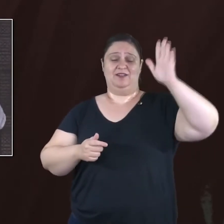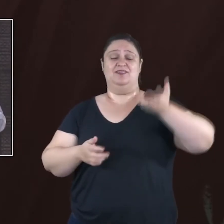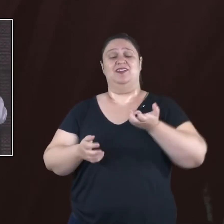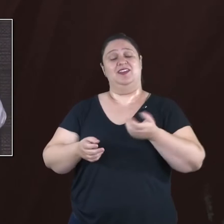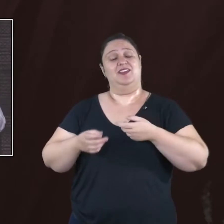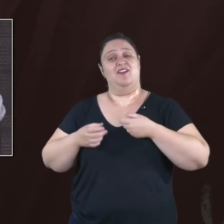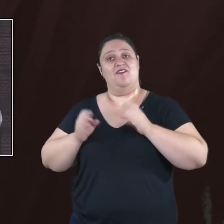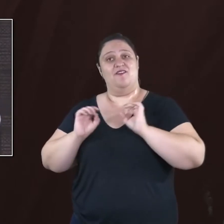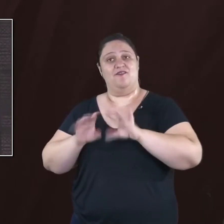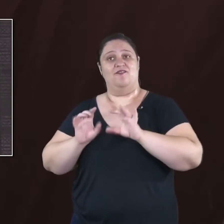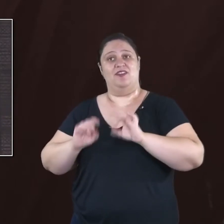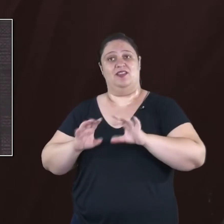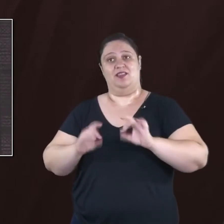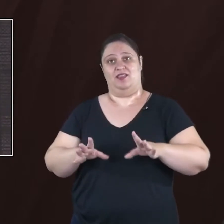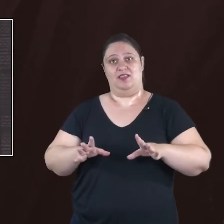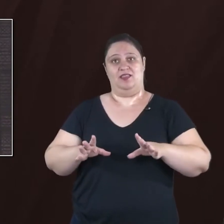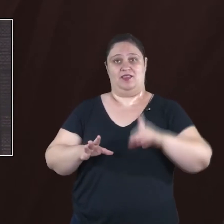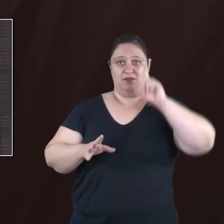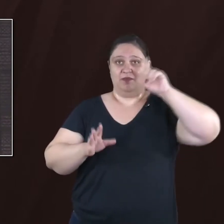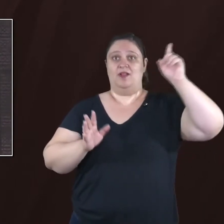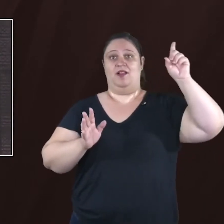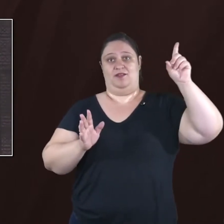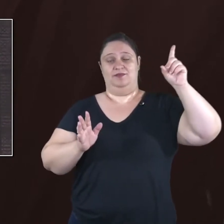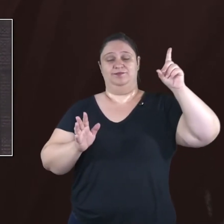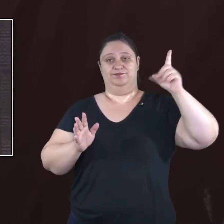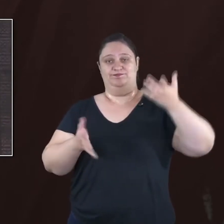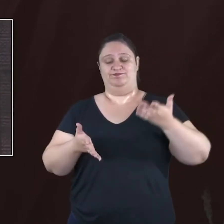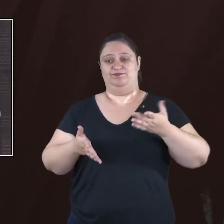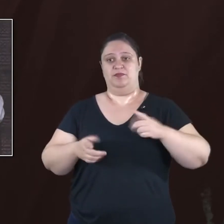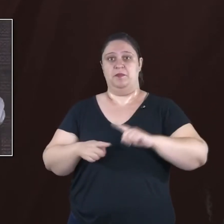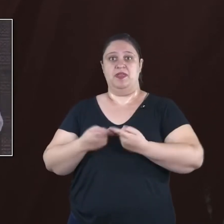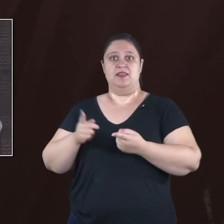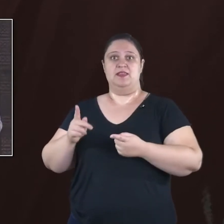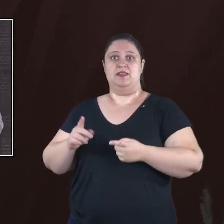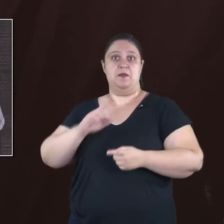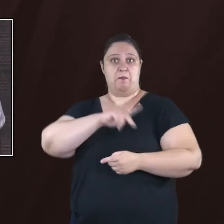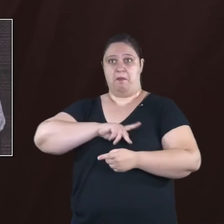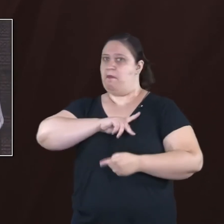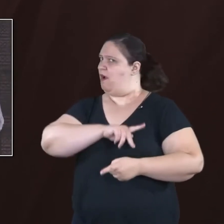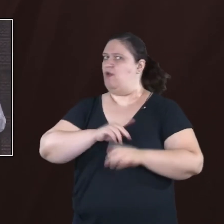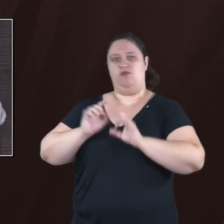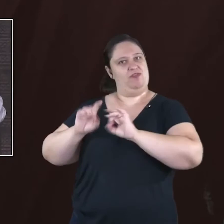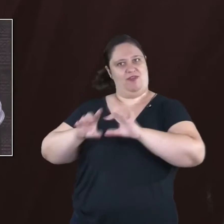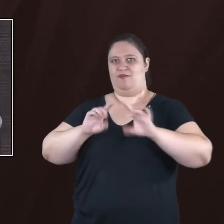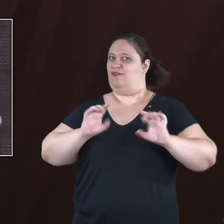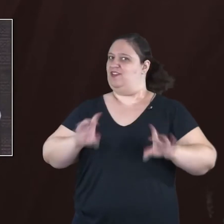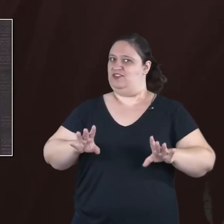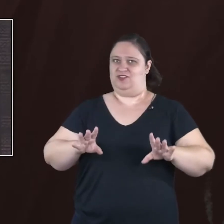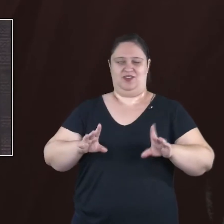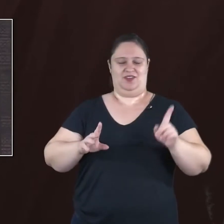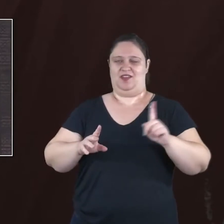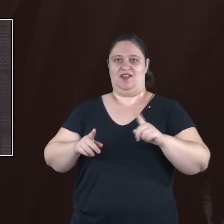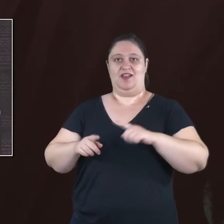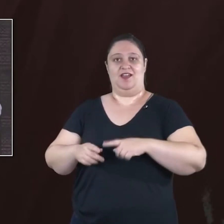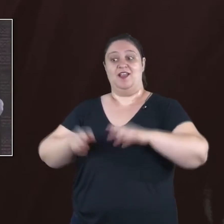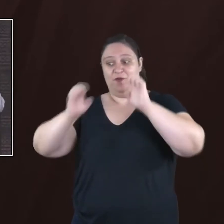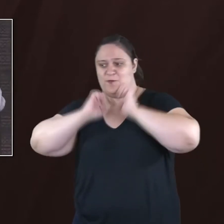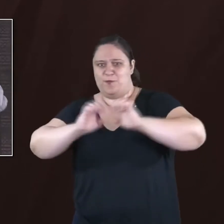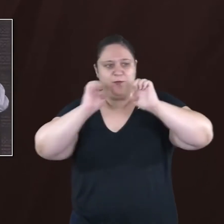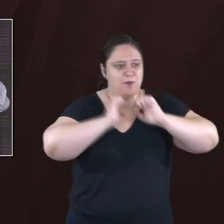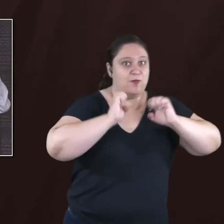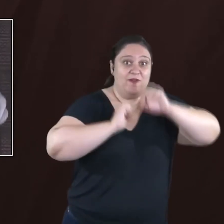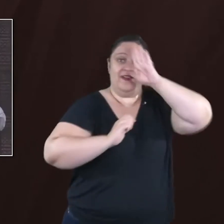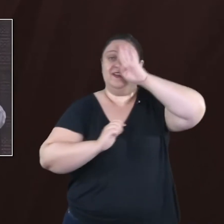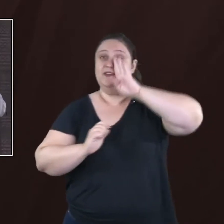irmãos, Paulo não mercadejava a palavra de Deus. Paulo Paulo pregava o